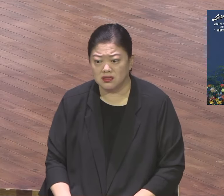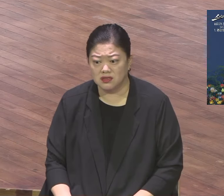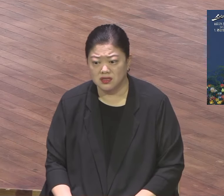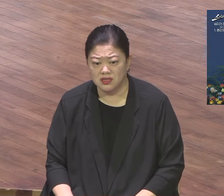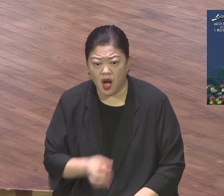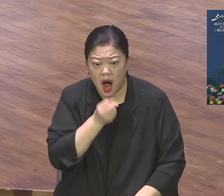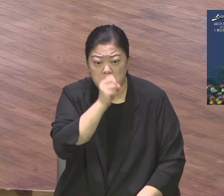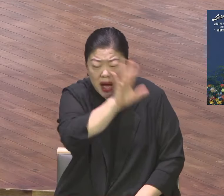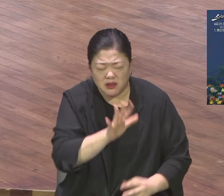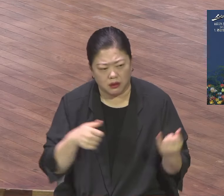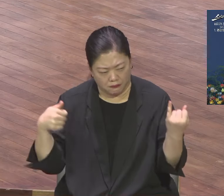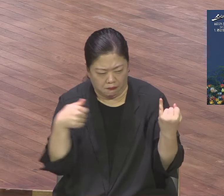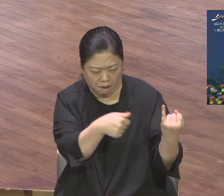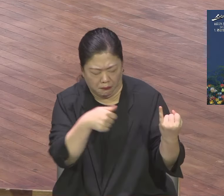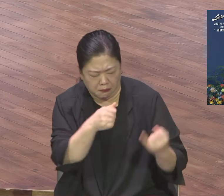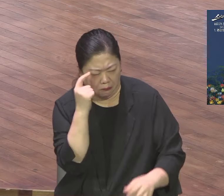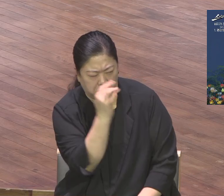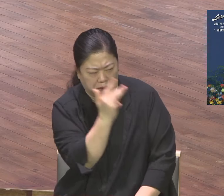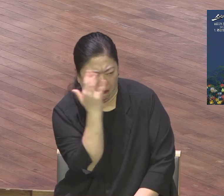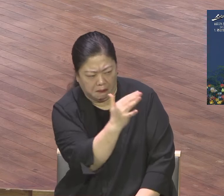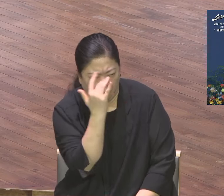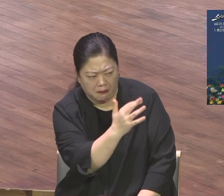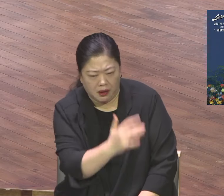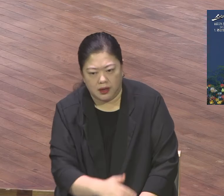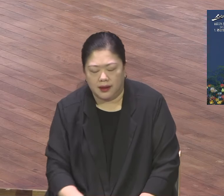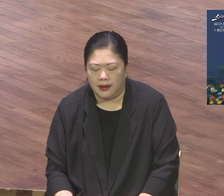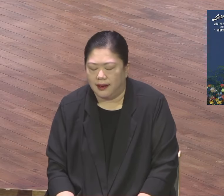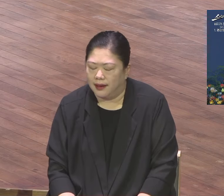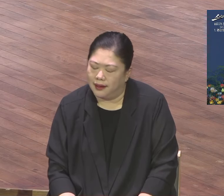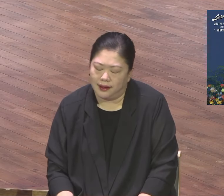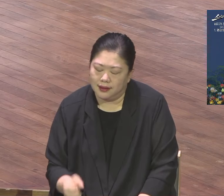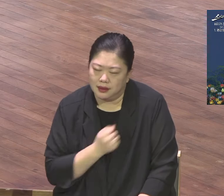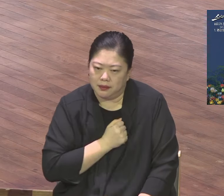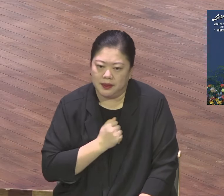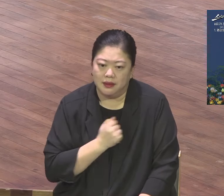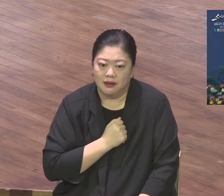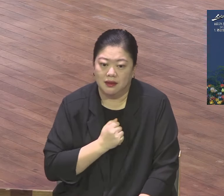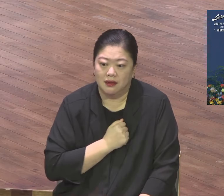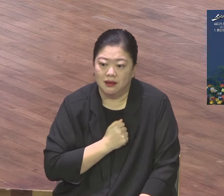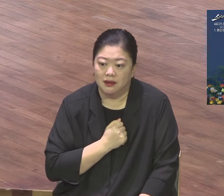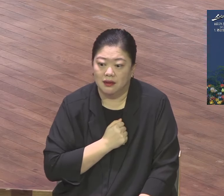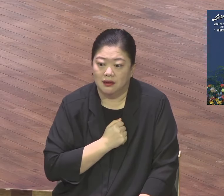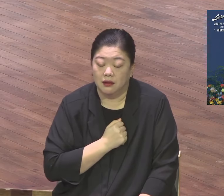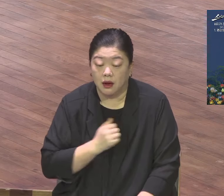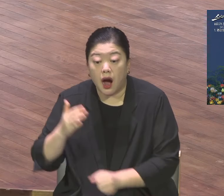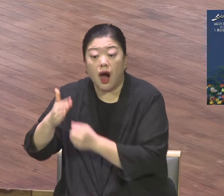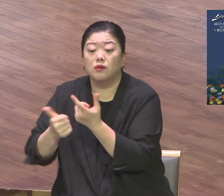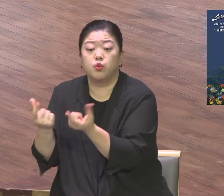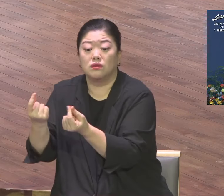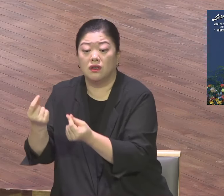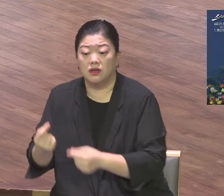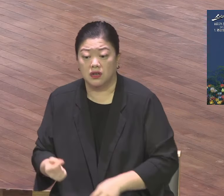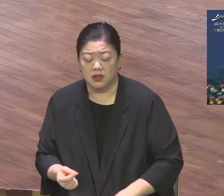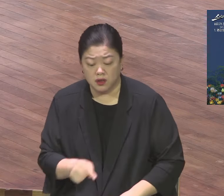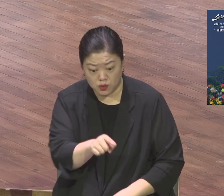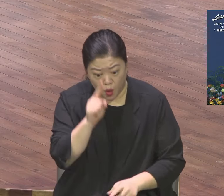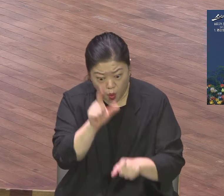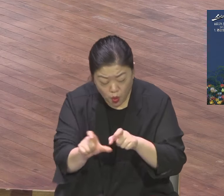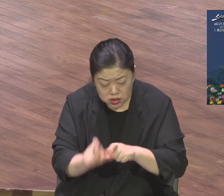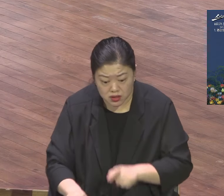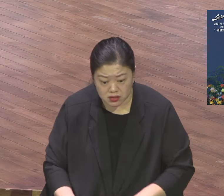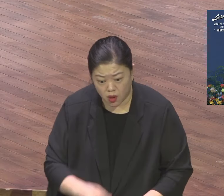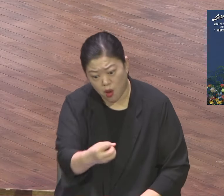세상 노력을 되는 게 아니에요. 하나님이여, 하나님이시는 평강을 내 영혼 속에, 내 삶 속에